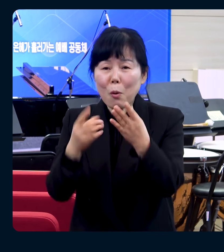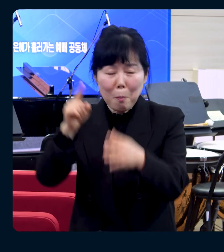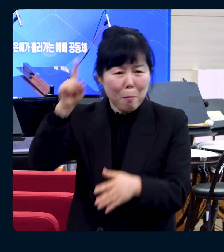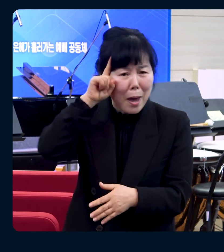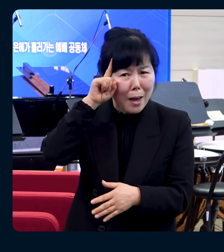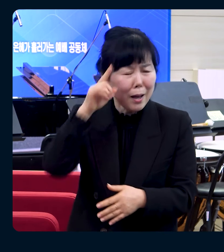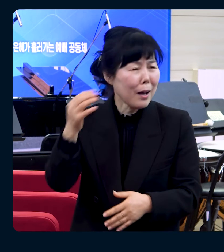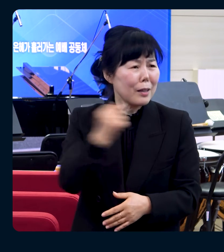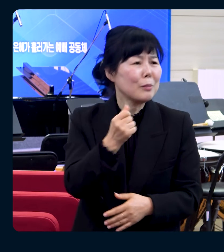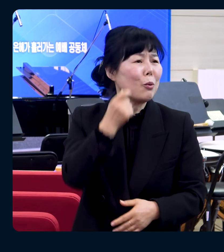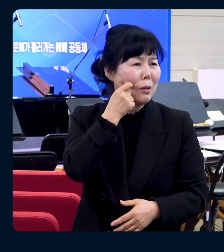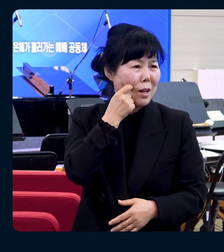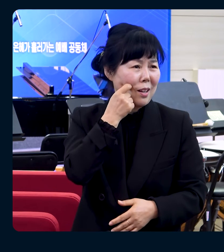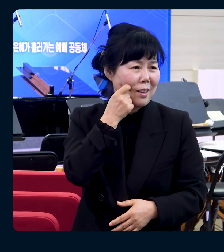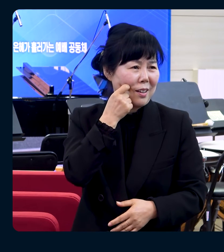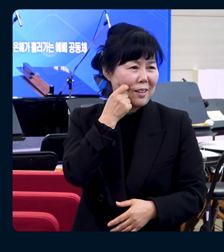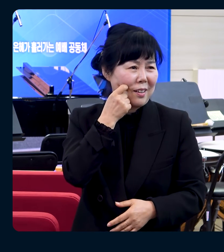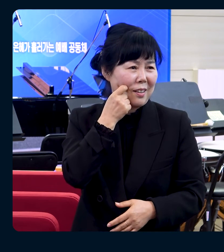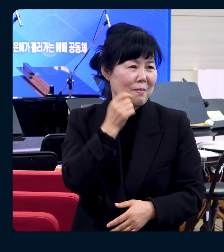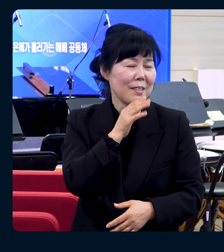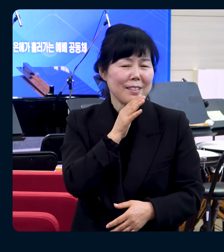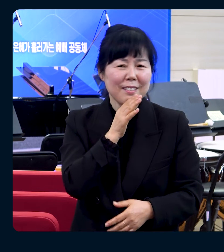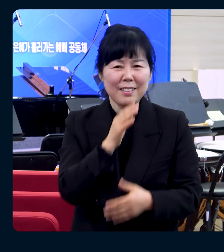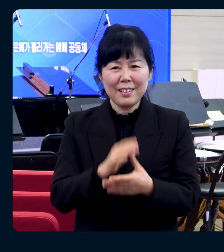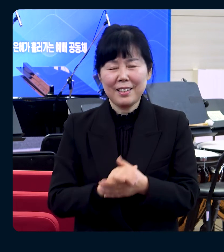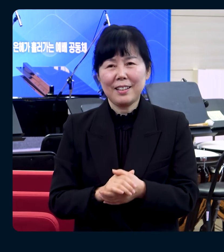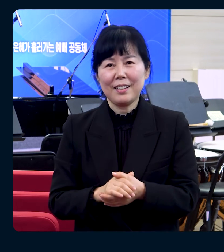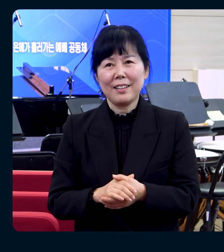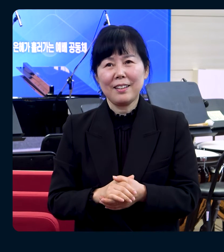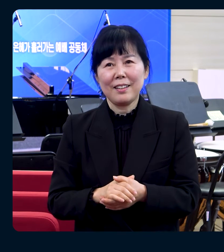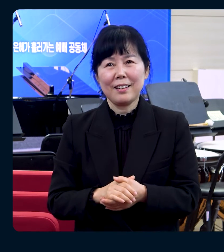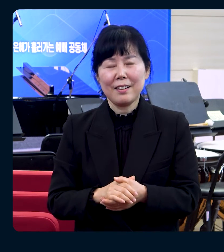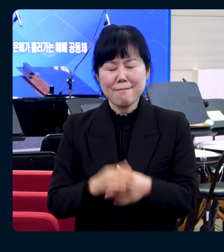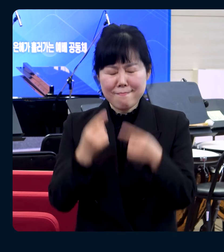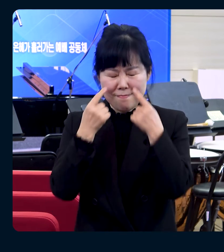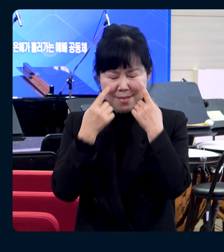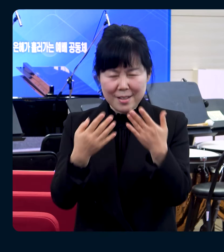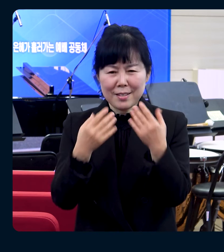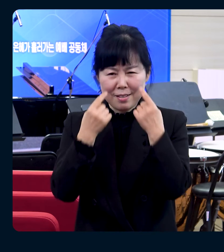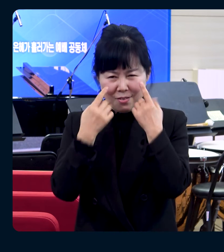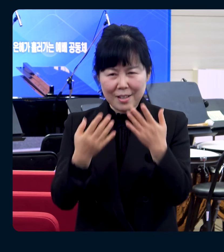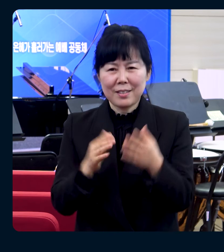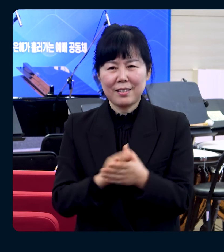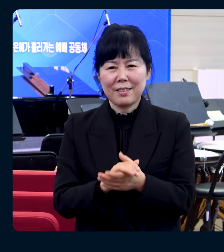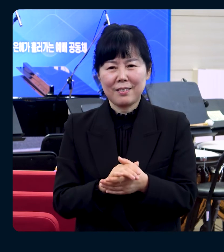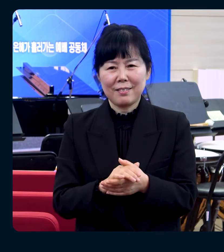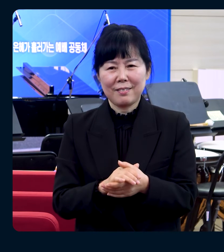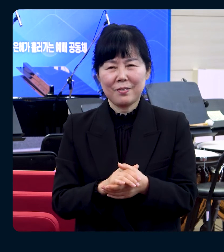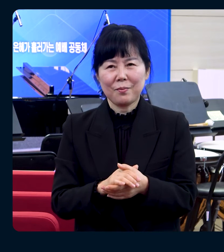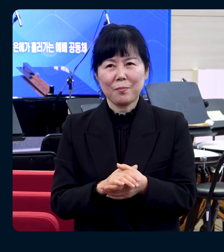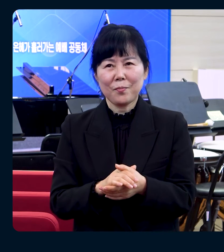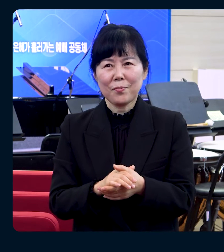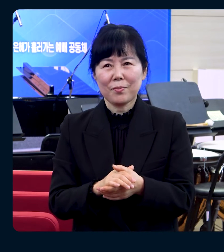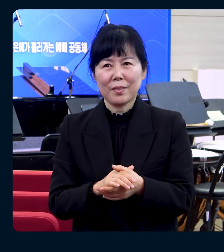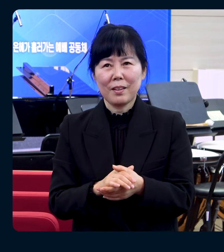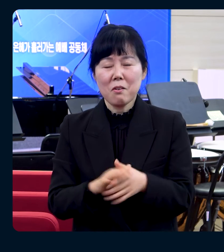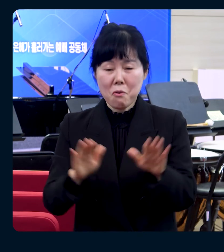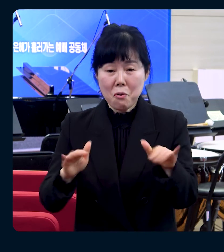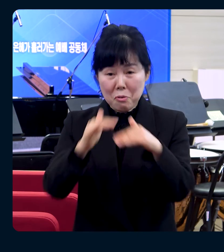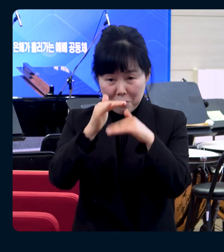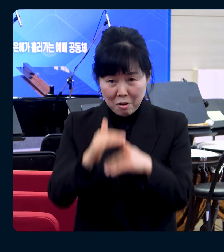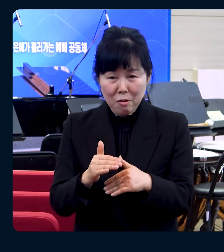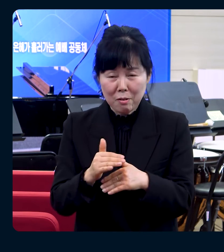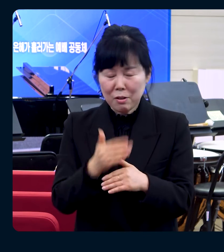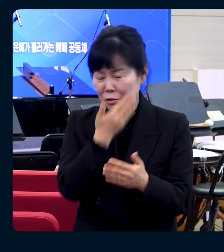그 언약의 축복을 온전히 누리지 못하게 하는 근심거리가 된다. 여러분, 너무나 선명하고 너무나 분명한